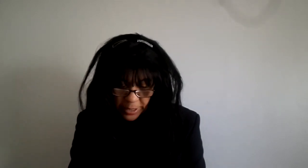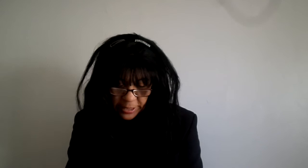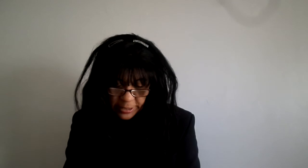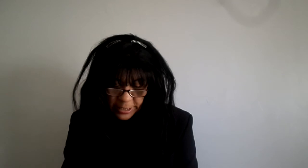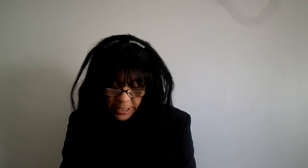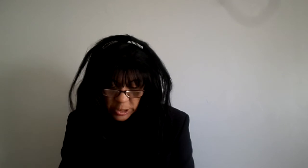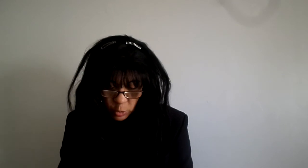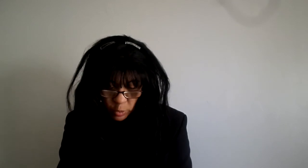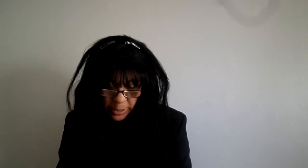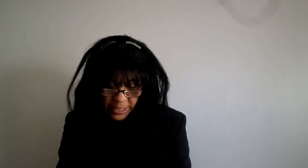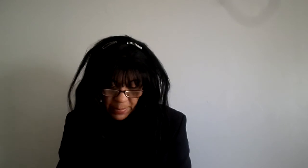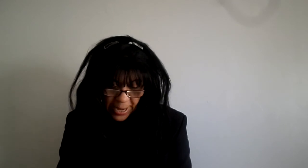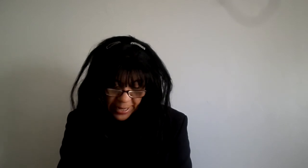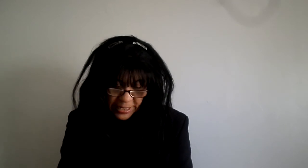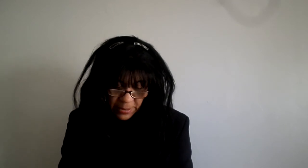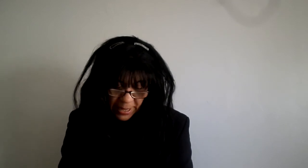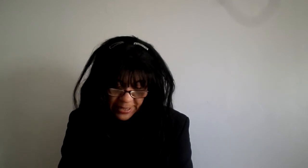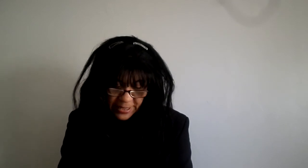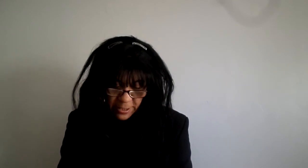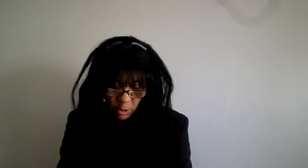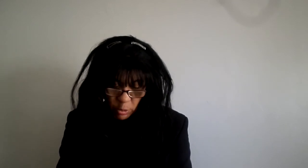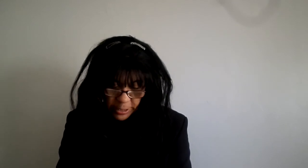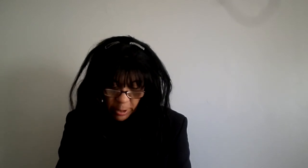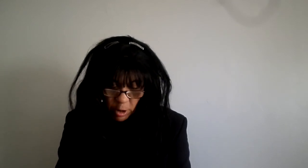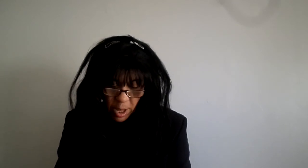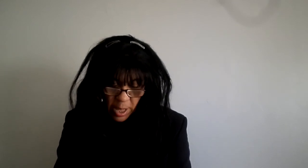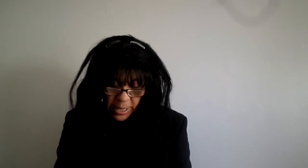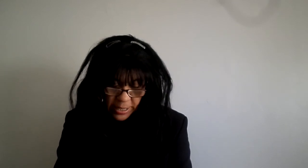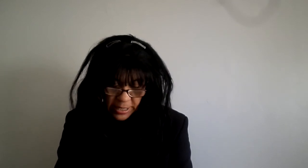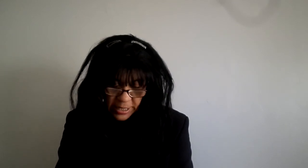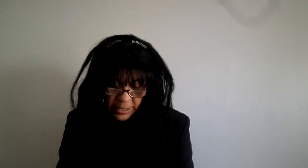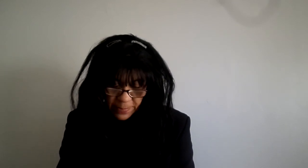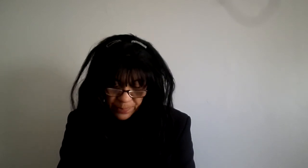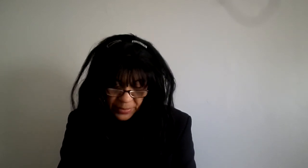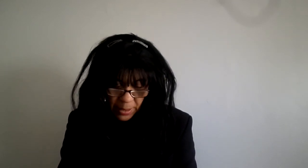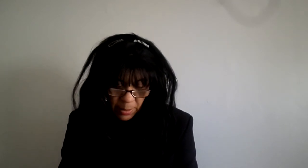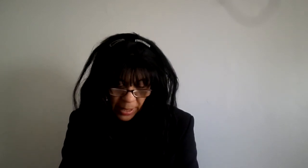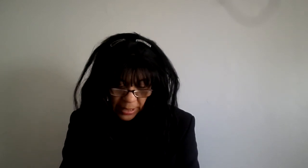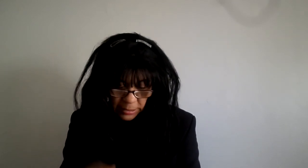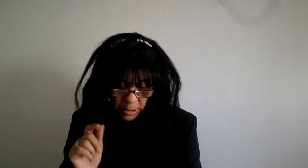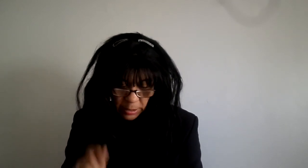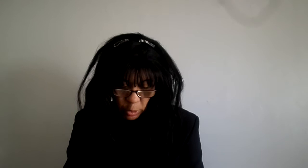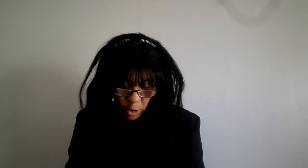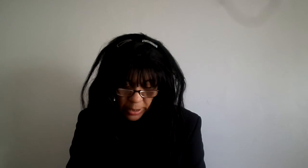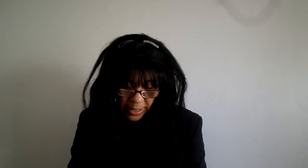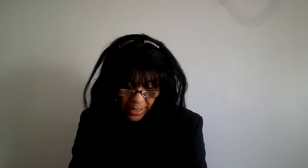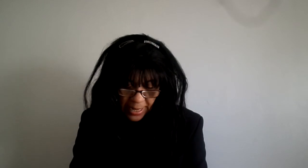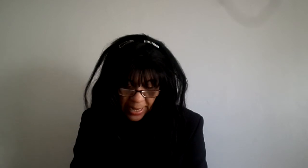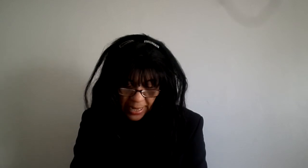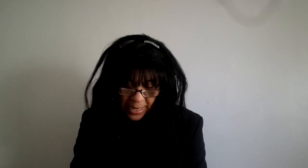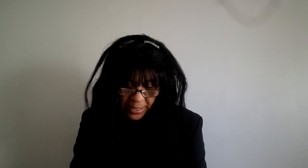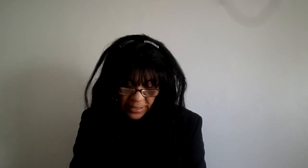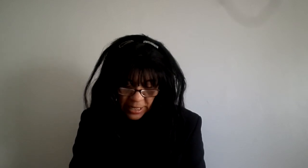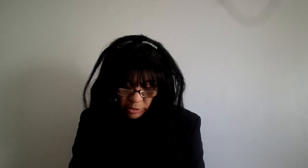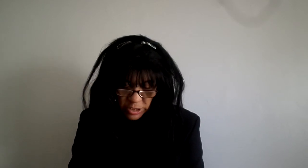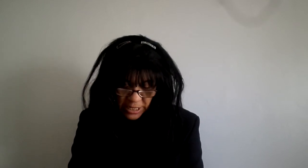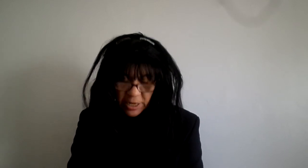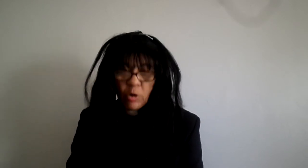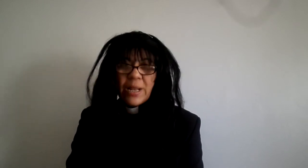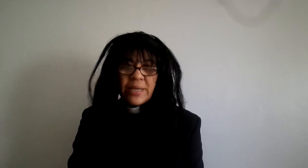y a su imagen, imagen de Dios lo creó y para todo. Y entonces creó, y